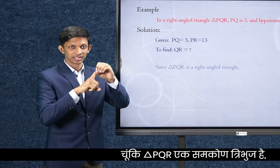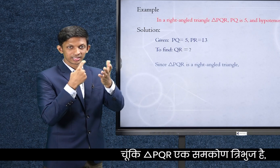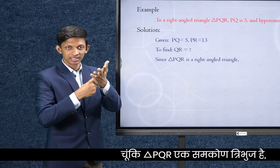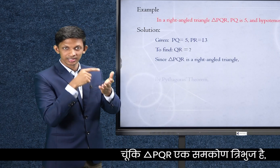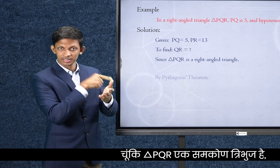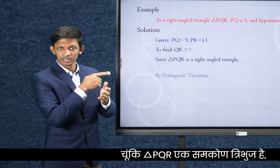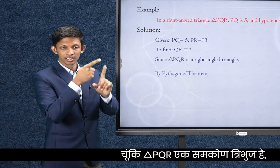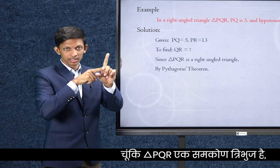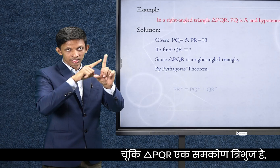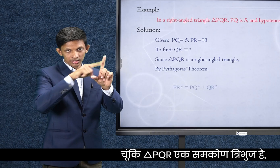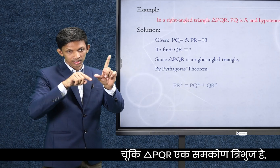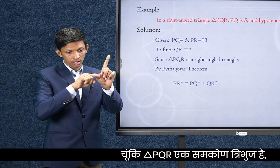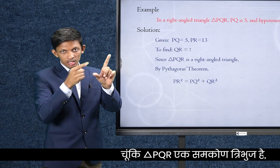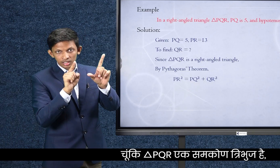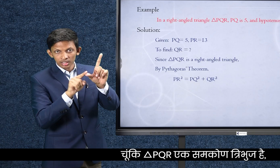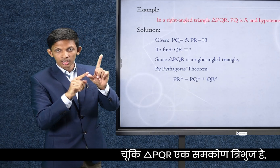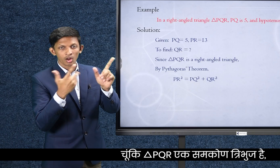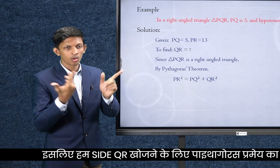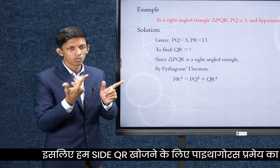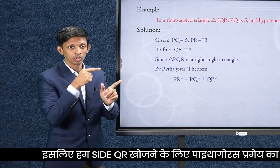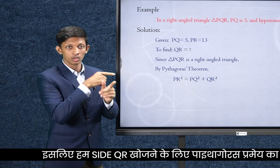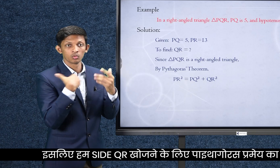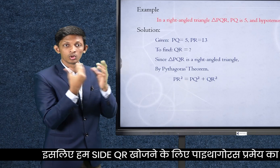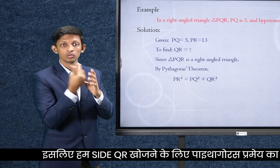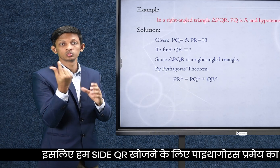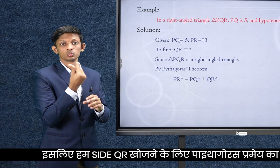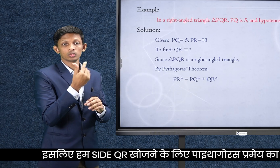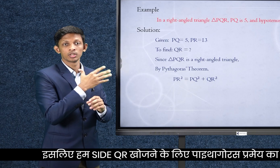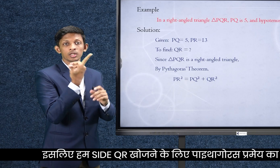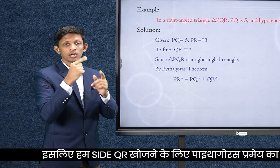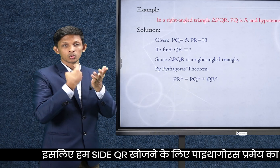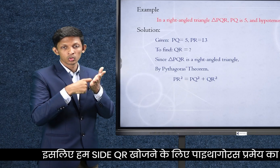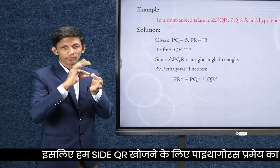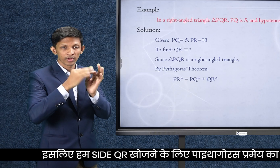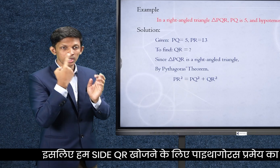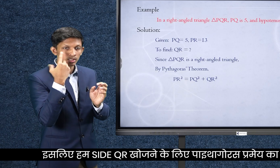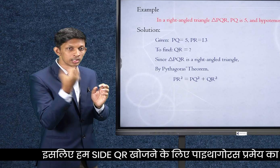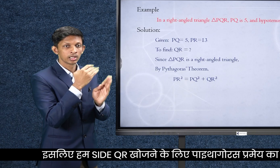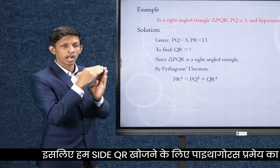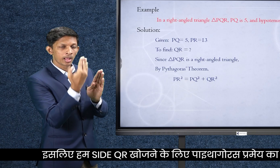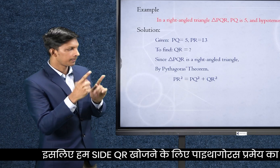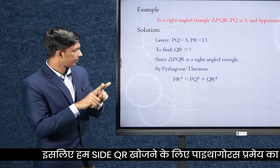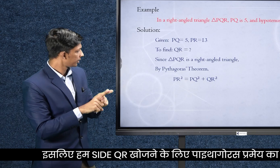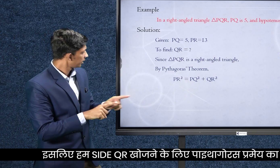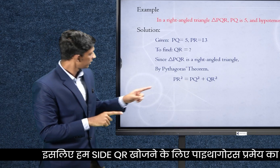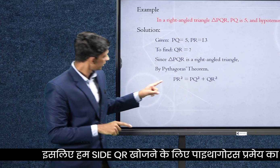चूंकि त्रिभुज PQR एक समकोण त्रिभुज है, इसलिए हम साइड QR खोजने के लिए पाइथागोरस प्रमेय